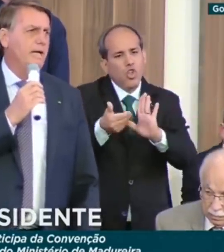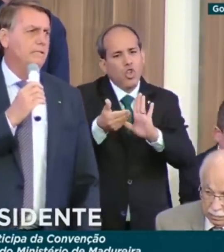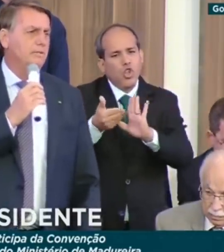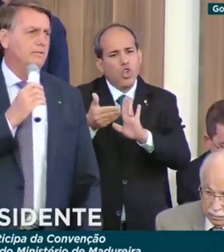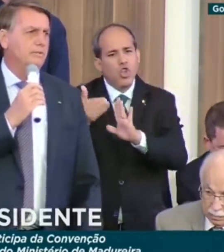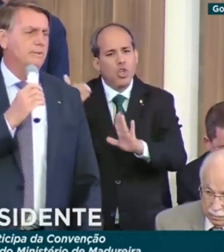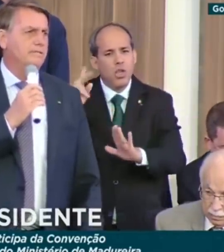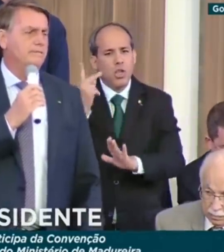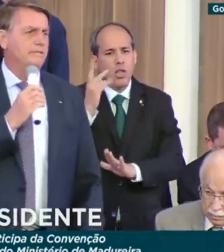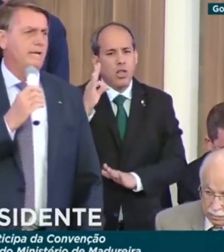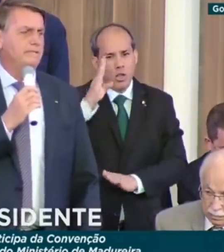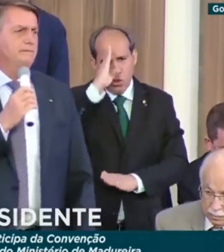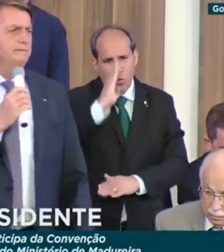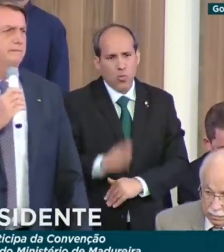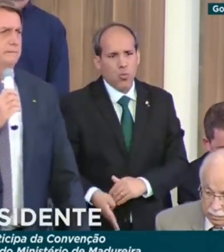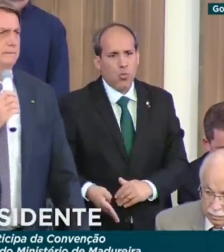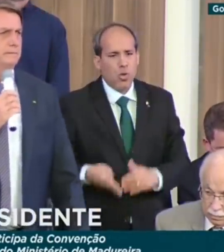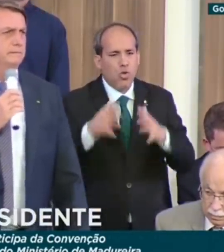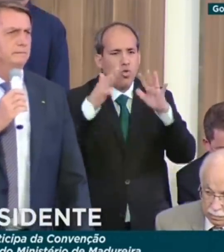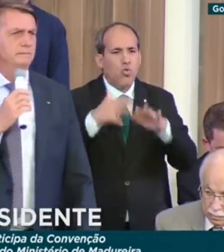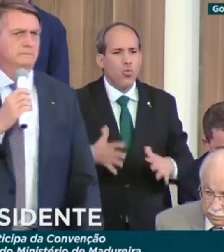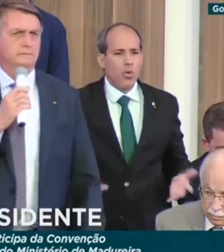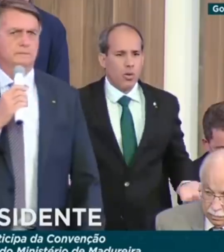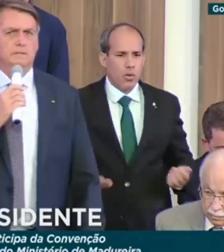da heteronormatividade.